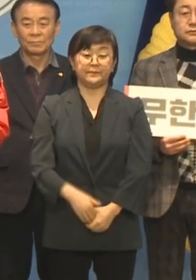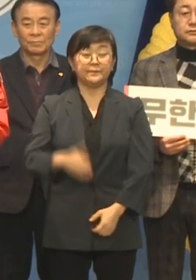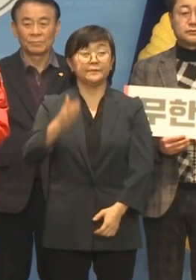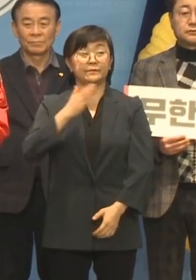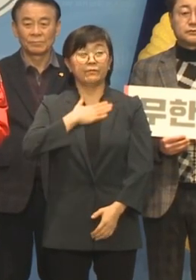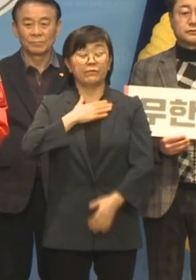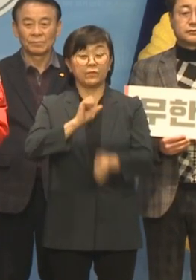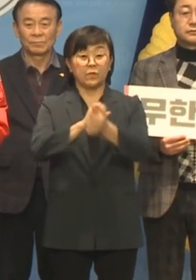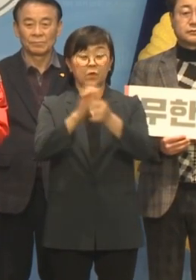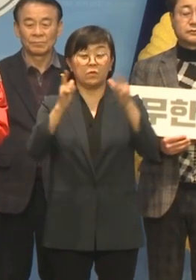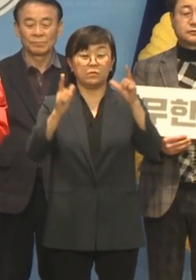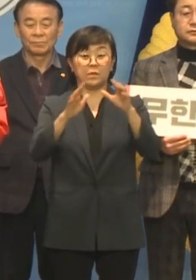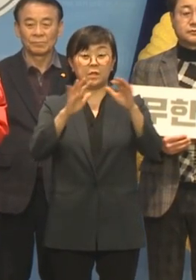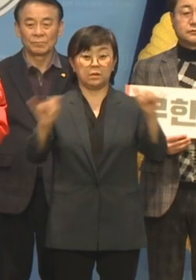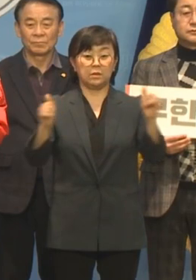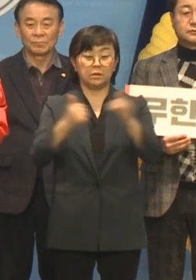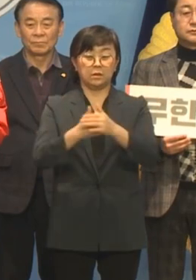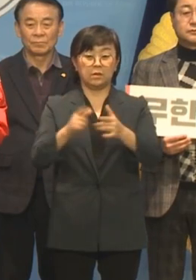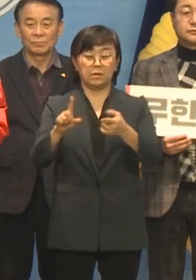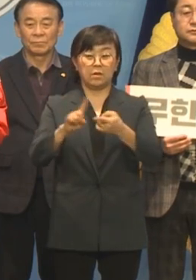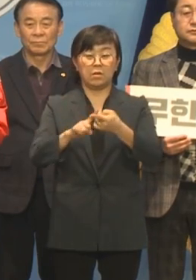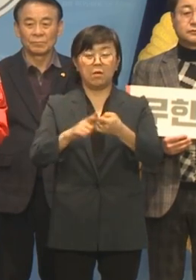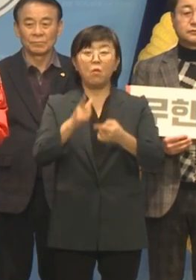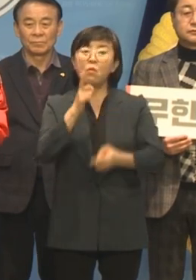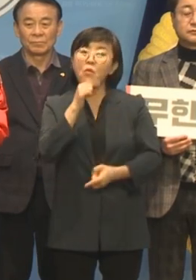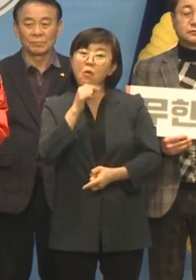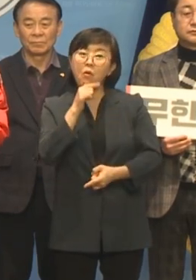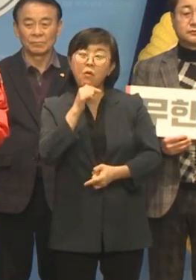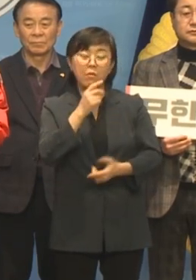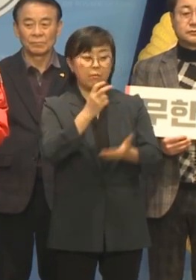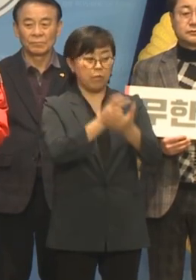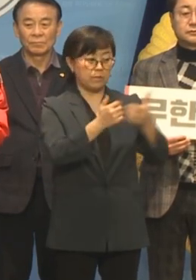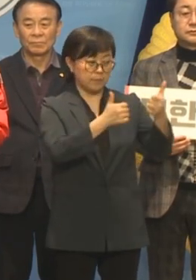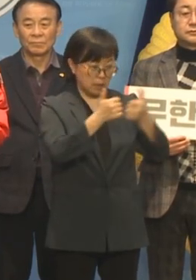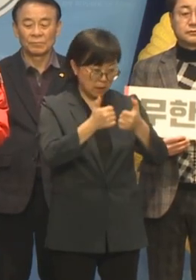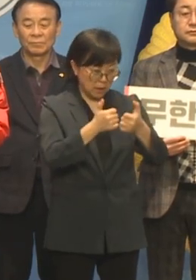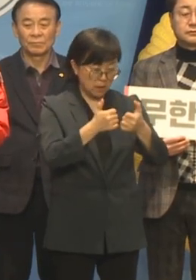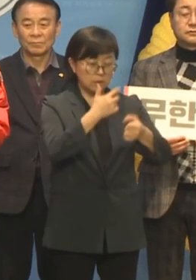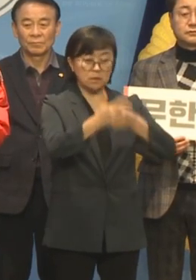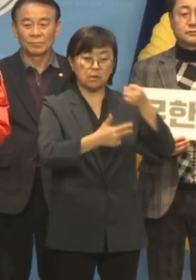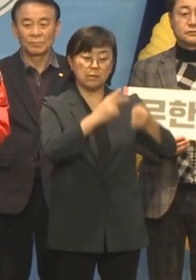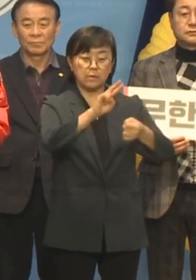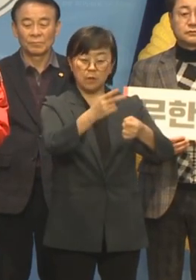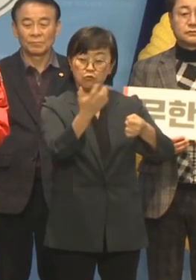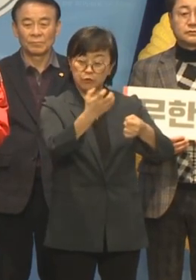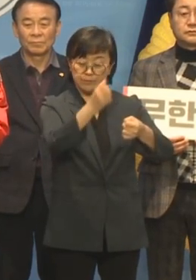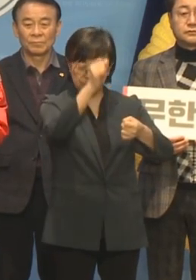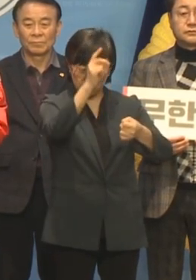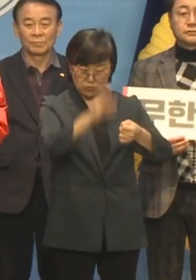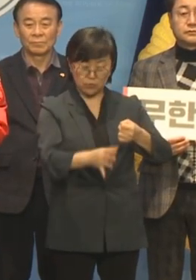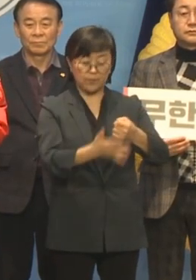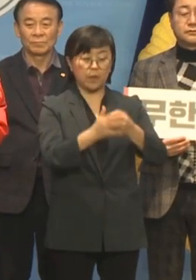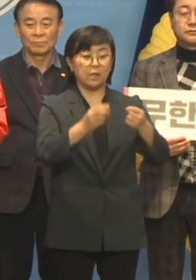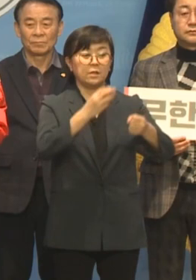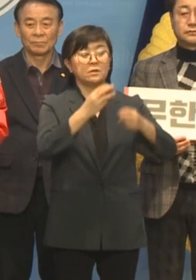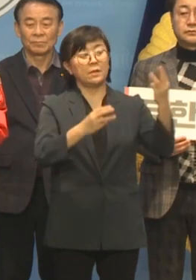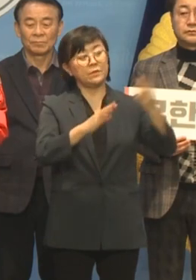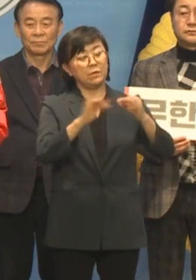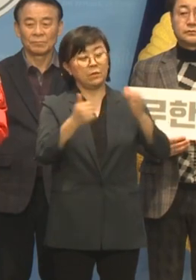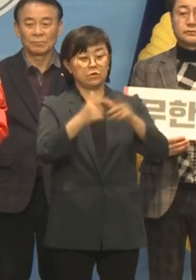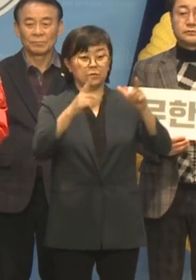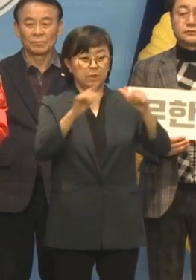저는 동작 구민들을 위한 월요 법률 상담을 7년간 290차례 총 3,000명이 넘는